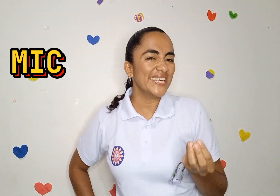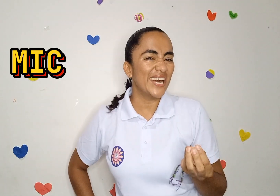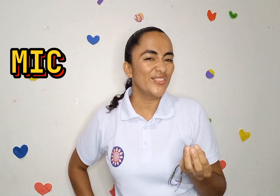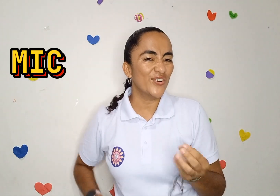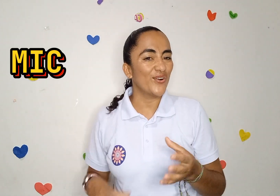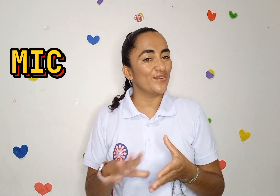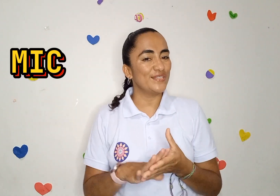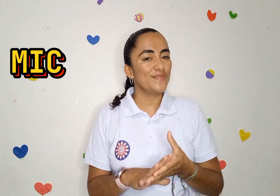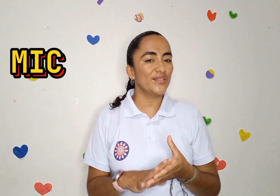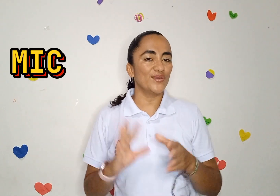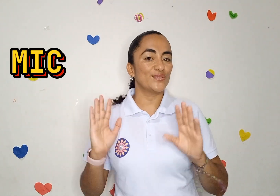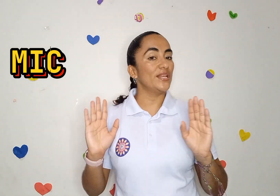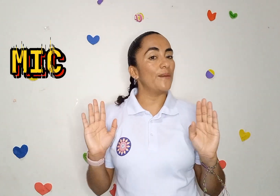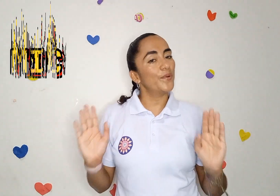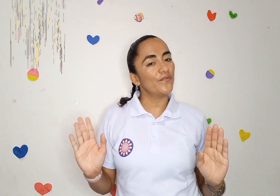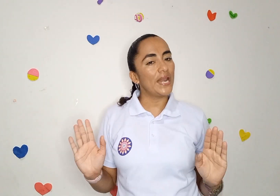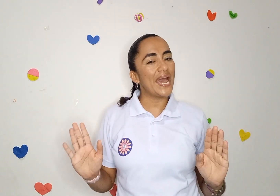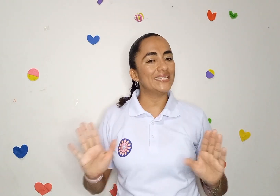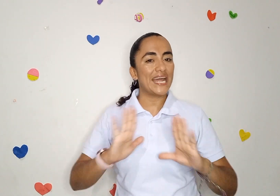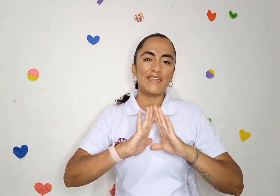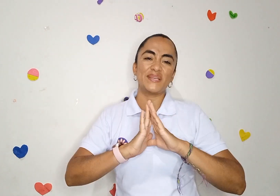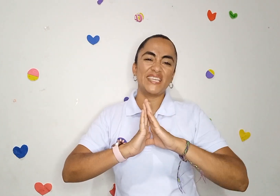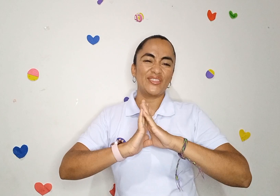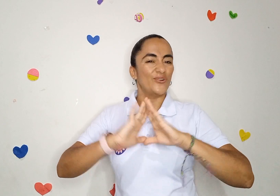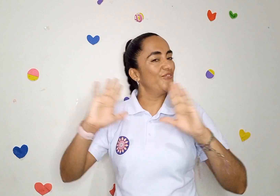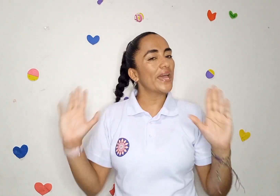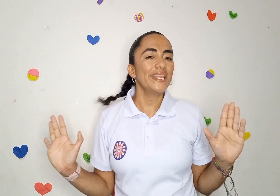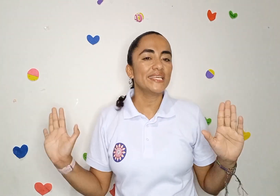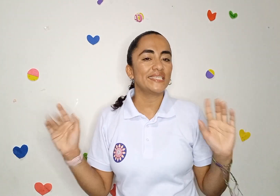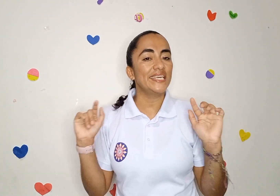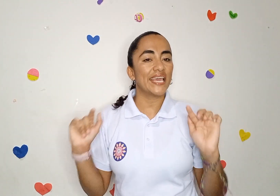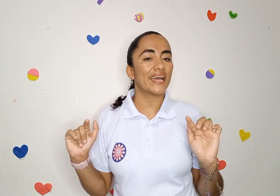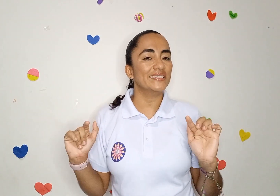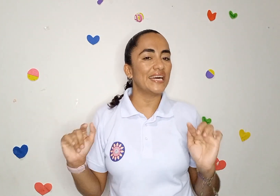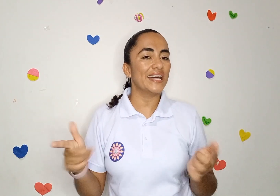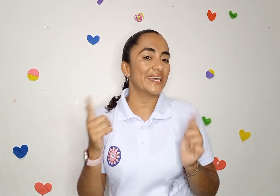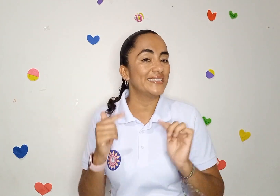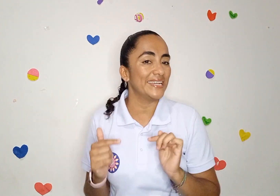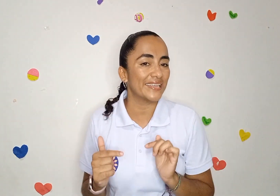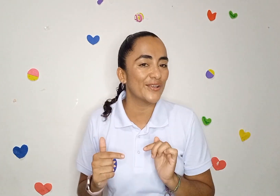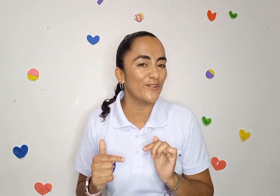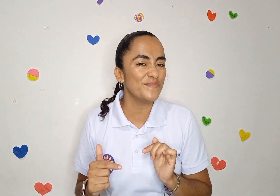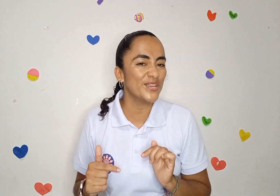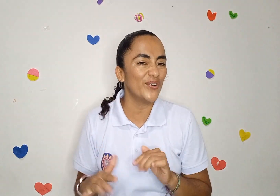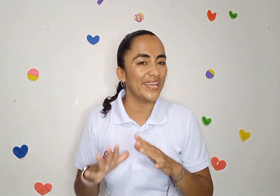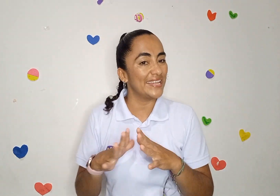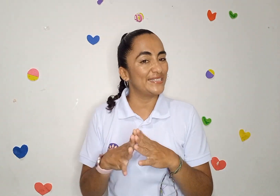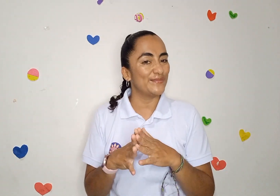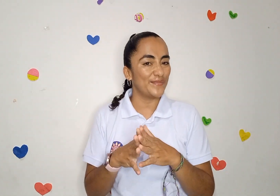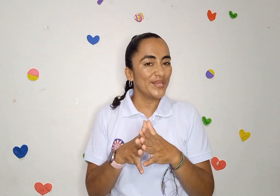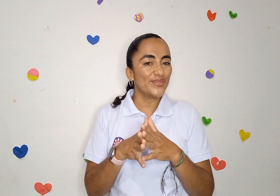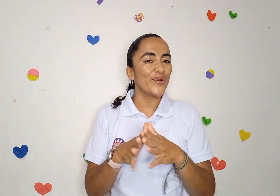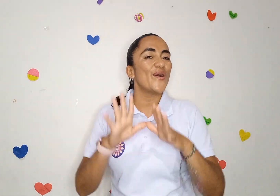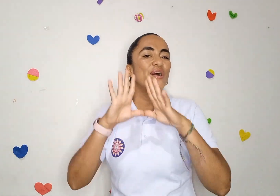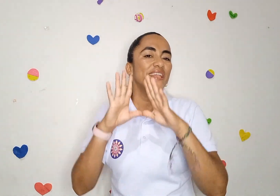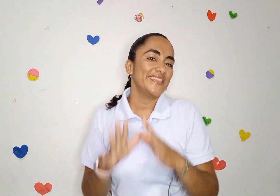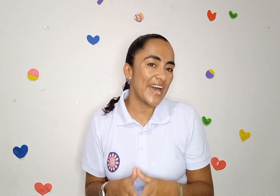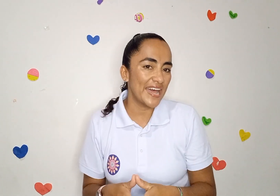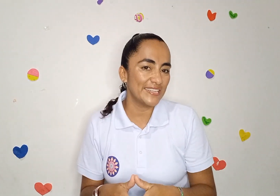Irradiando Conocimiento. Soy la profe Alejandra y me siento feliz y encantada de que estén aquí conmigo en este momento tan